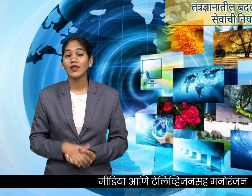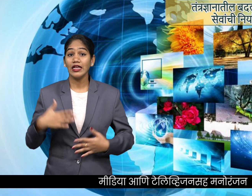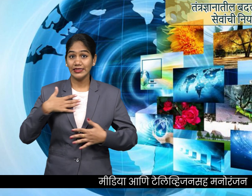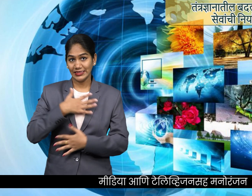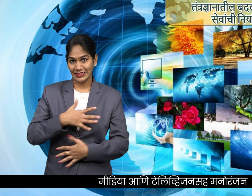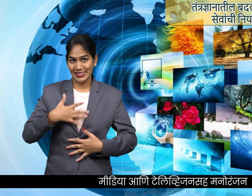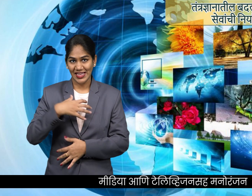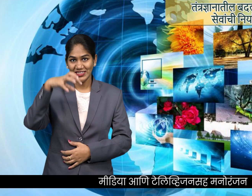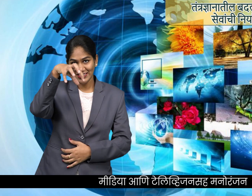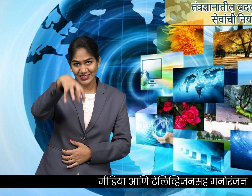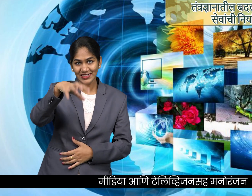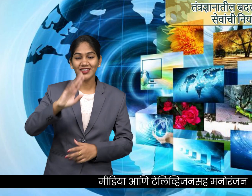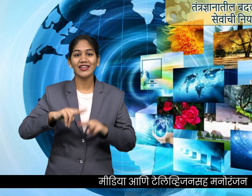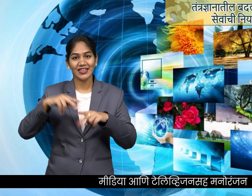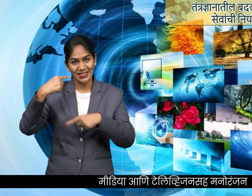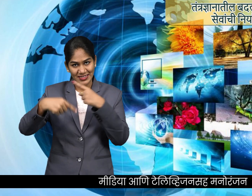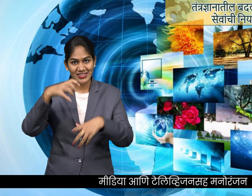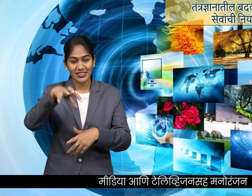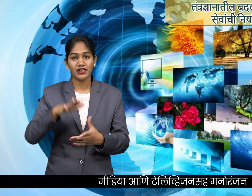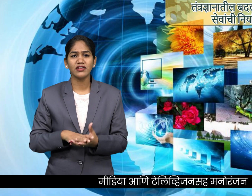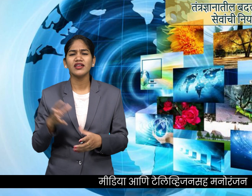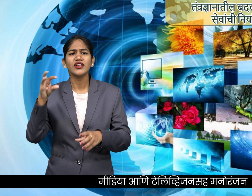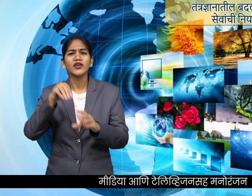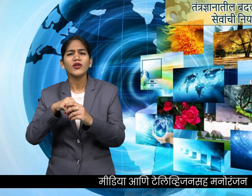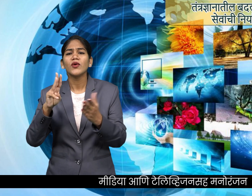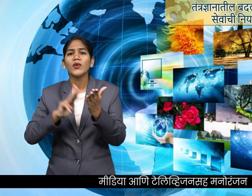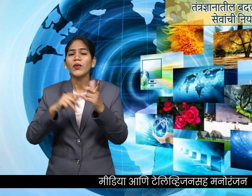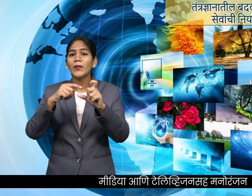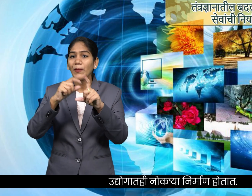मीडिया आणि टेलिव्हिजनसह मनोरंजन